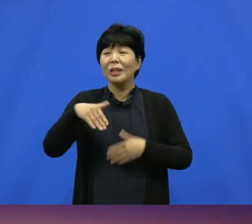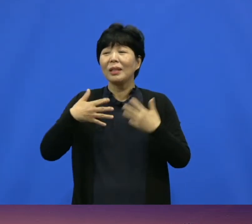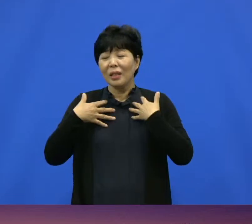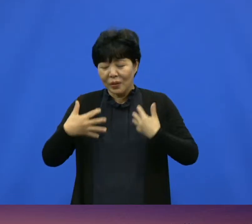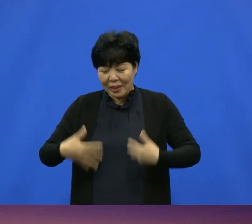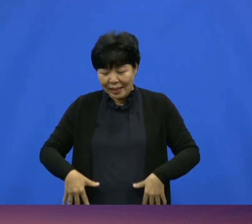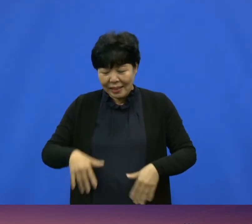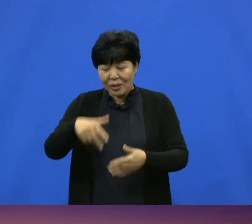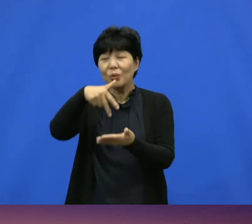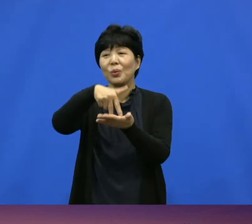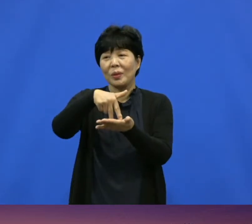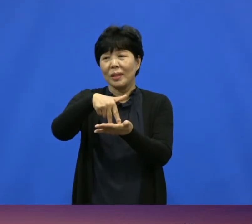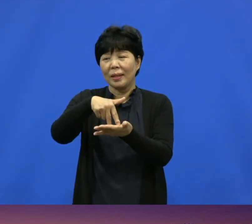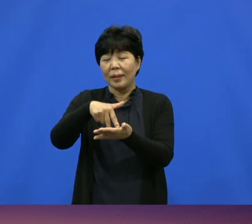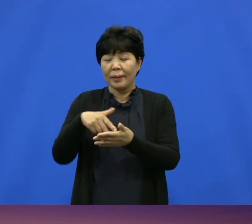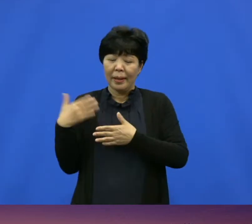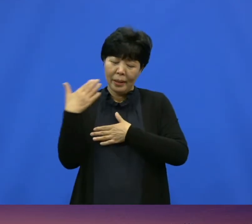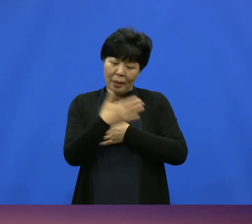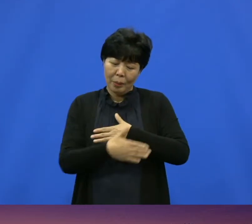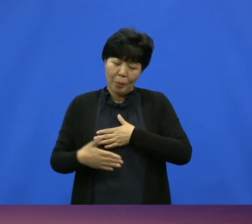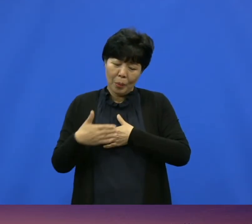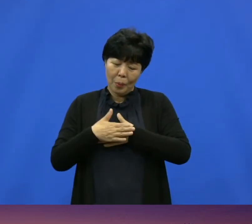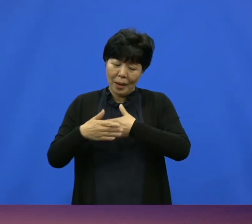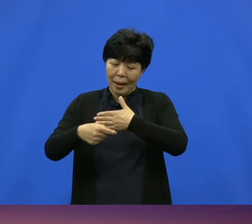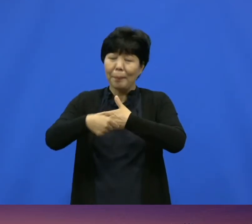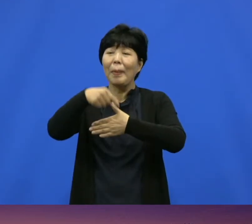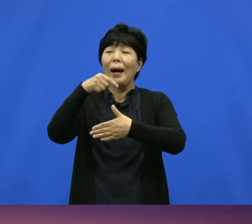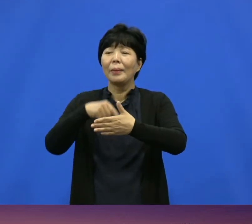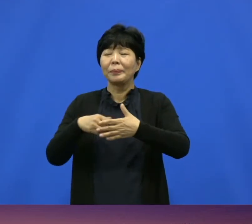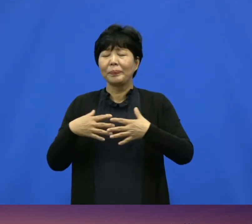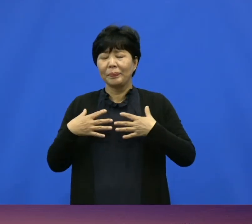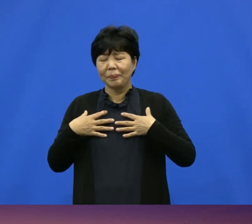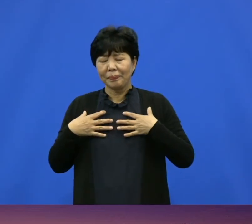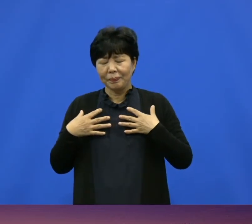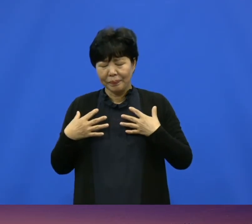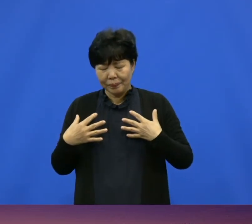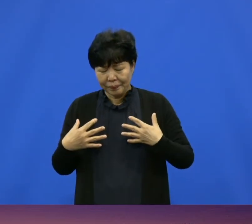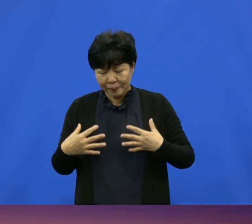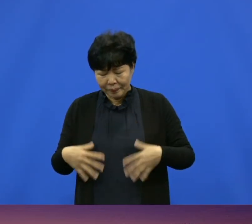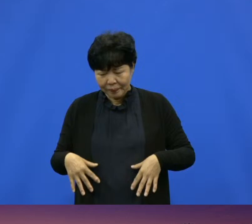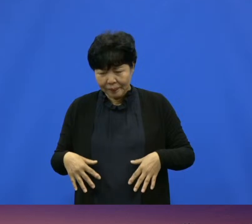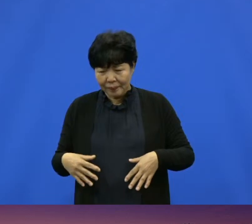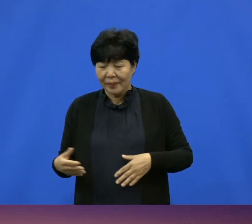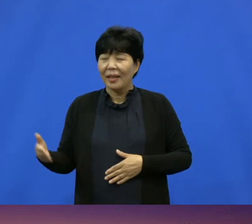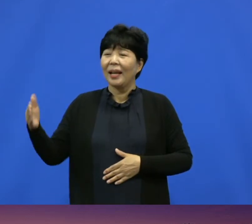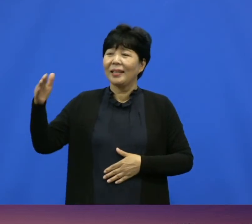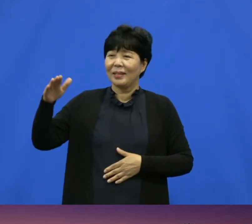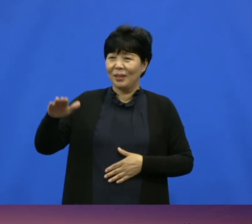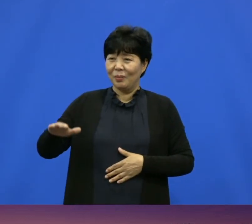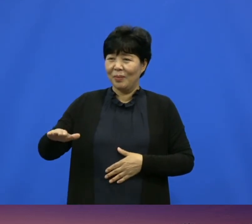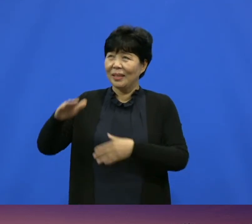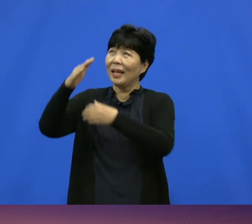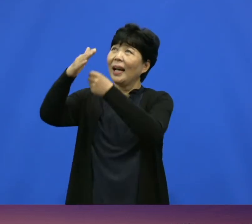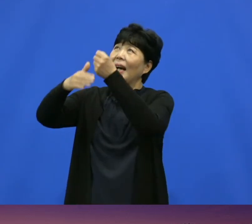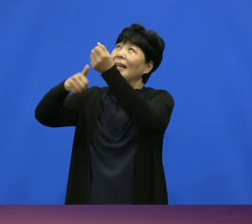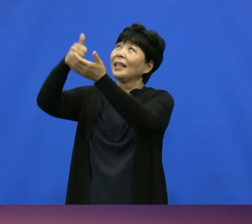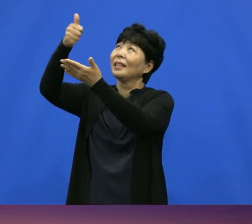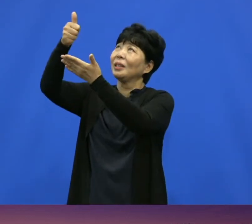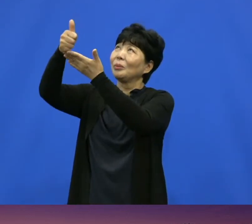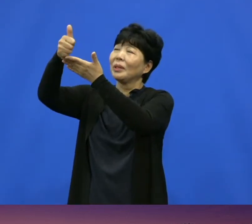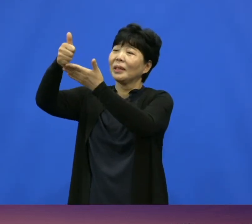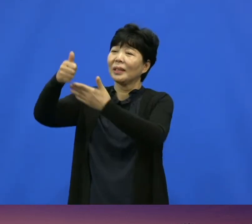26절 보십시오. 내 육체와 마음은 쇠약하나 하나님은 내 마음의